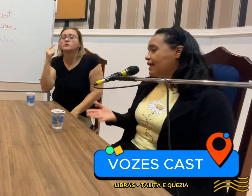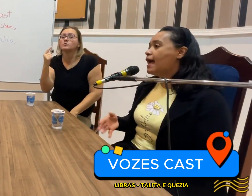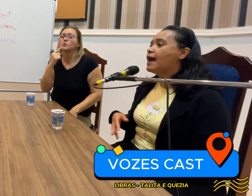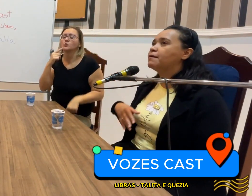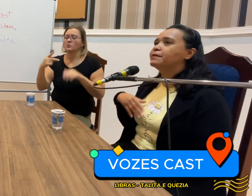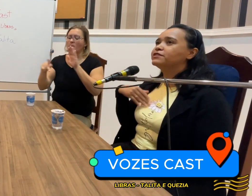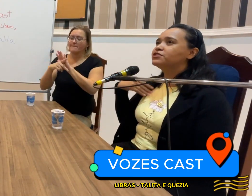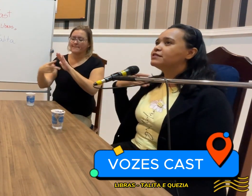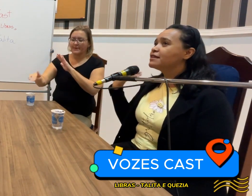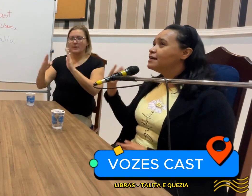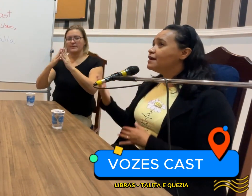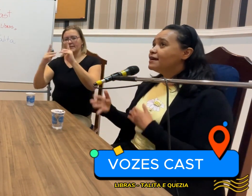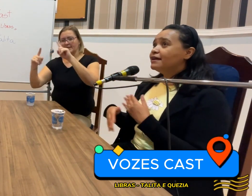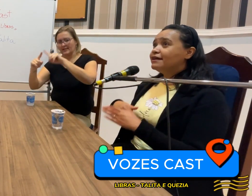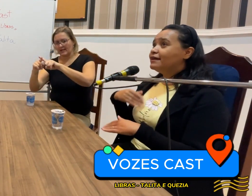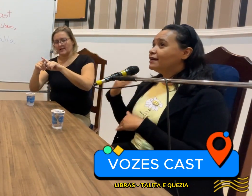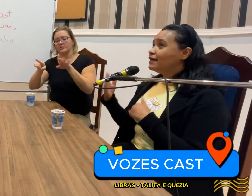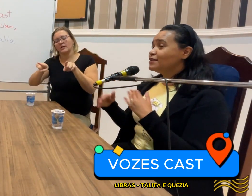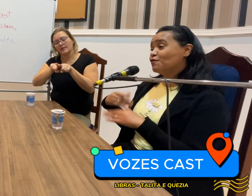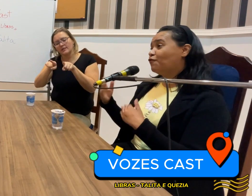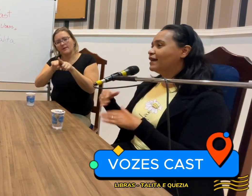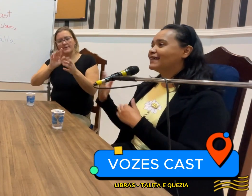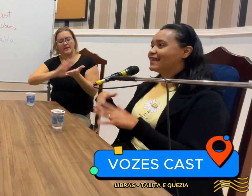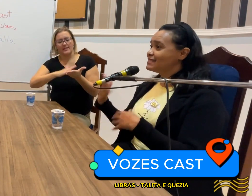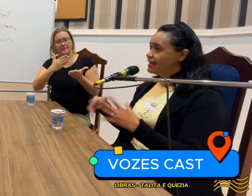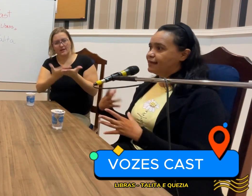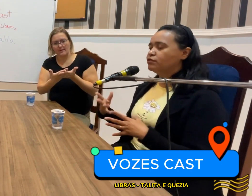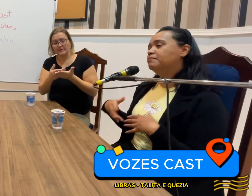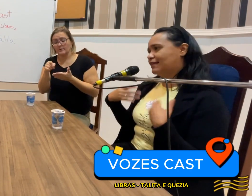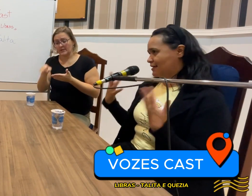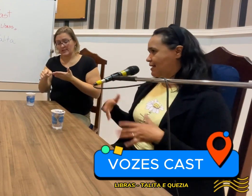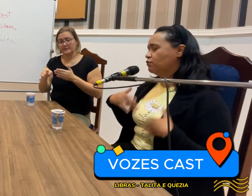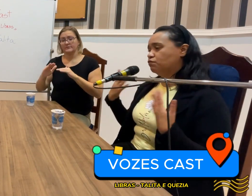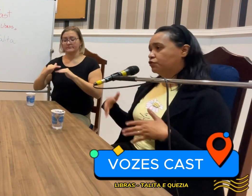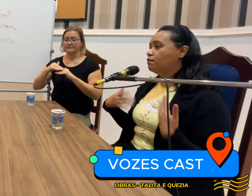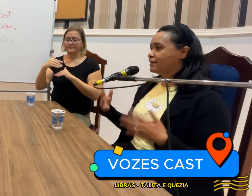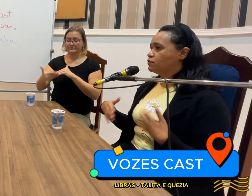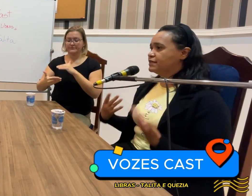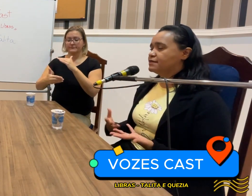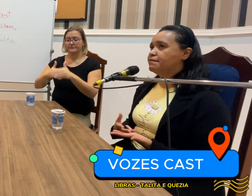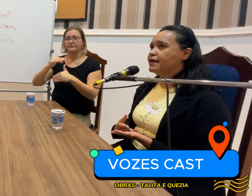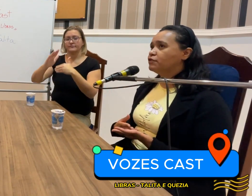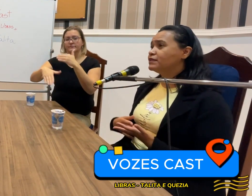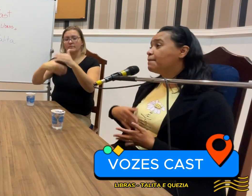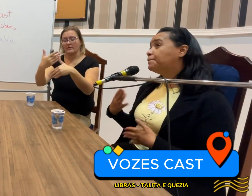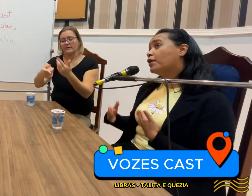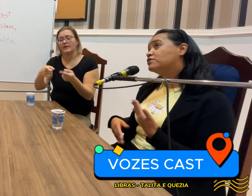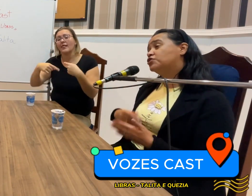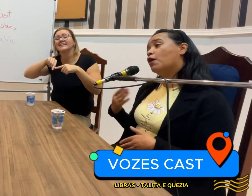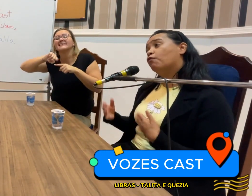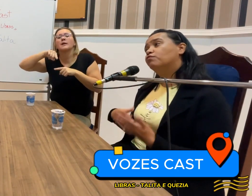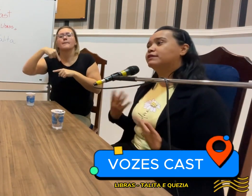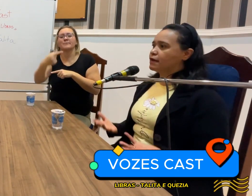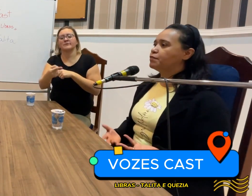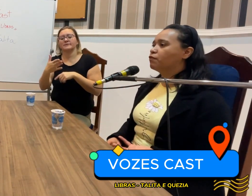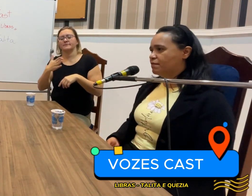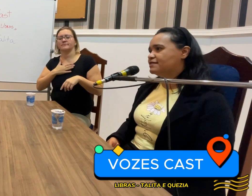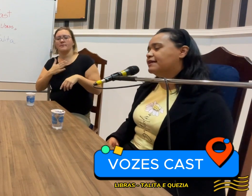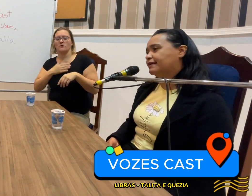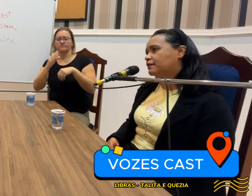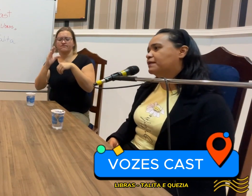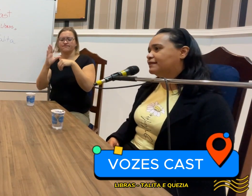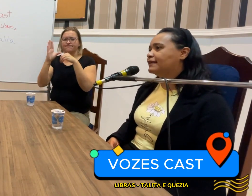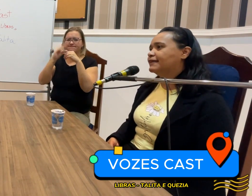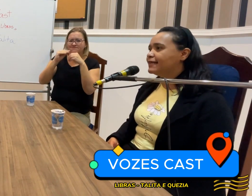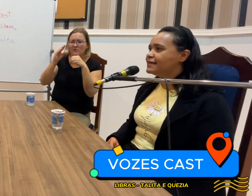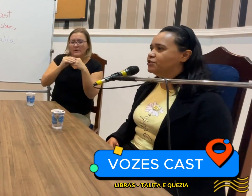com intérpretes. E isso foi crescendo, me trazendo muito mais conhecimento. E depois de algum tempo eu comecei